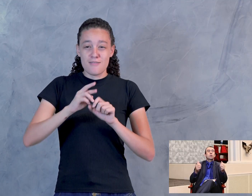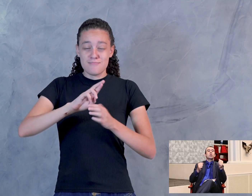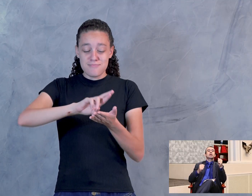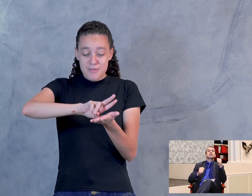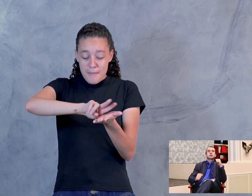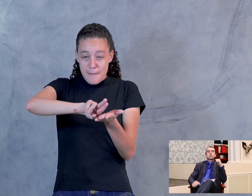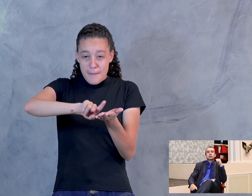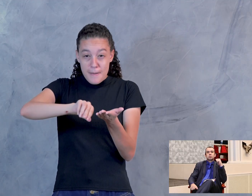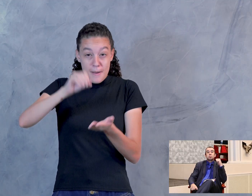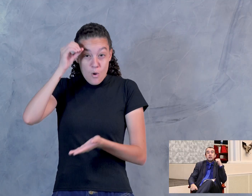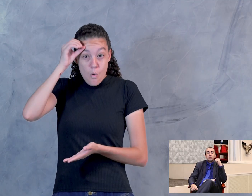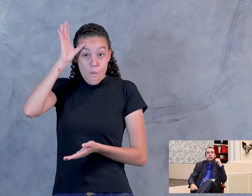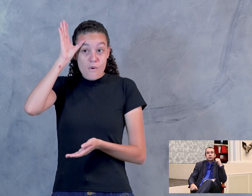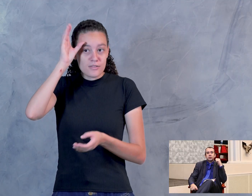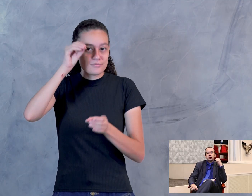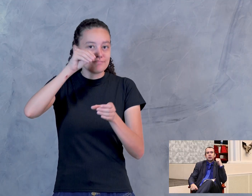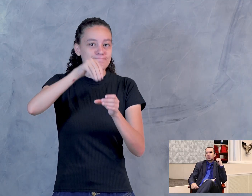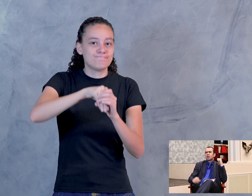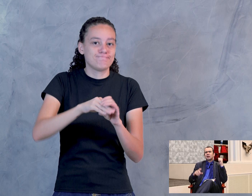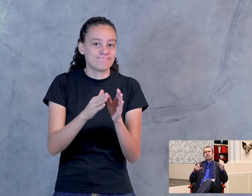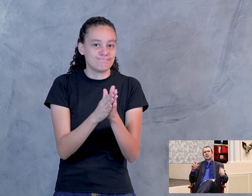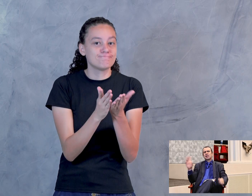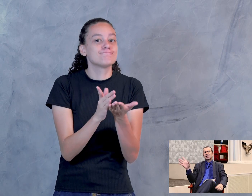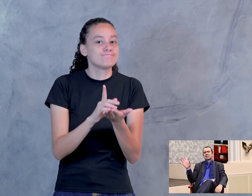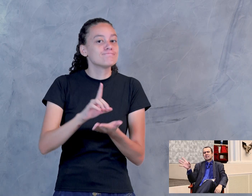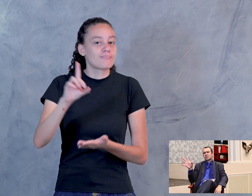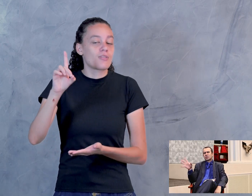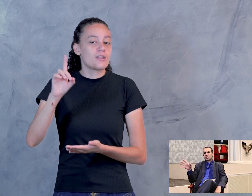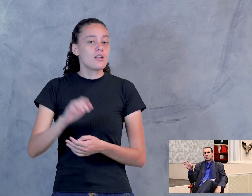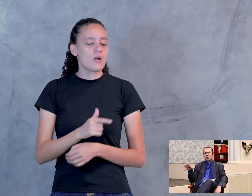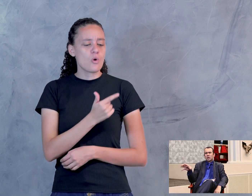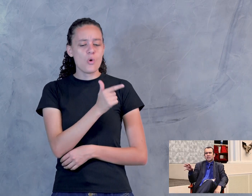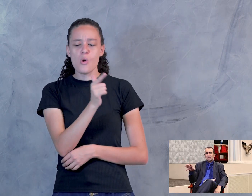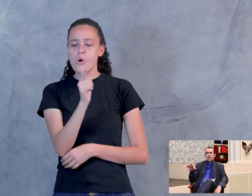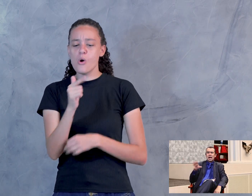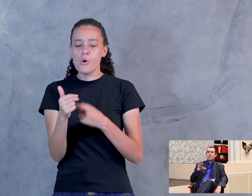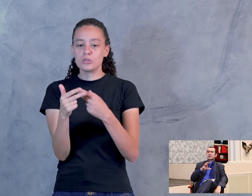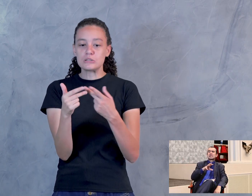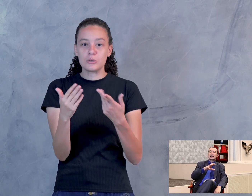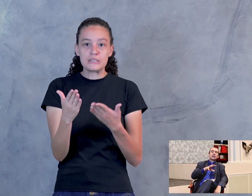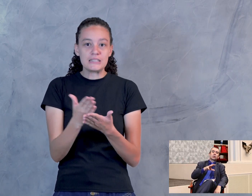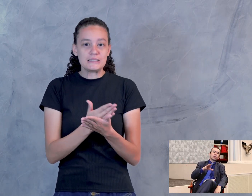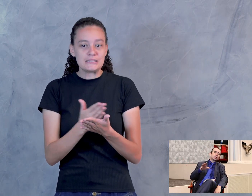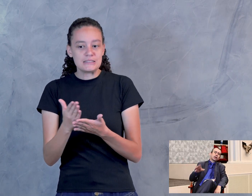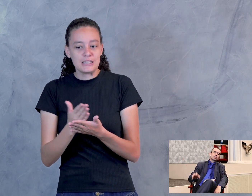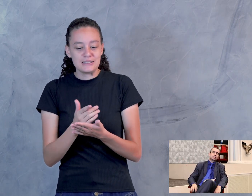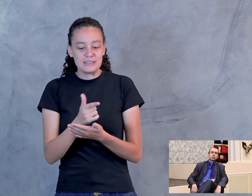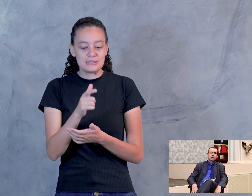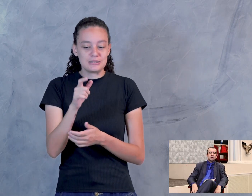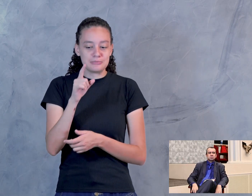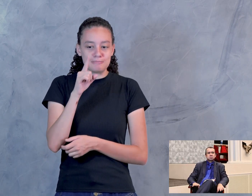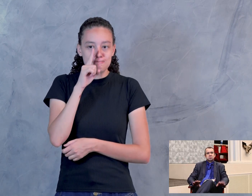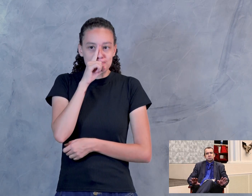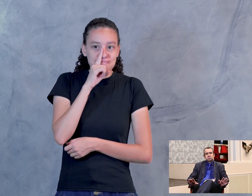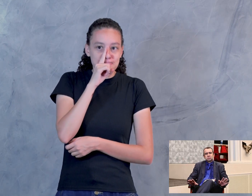universo de conhecimento bíblico. E aí essas outras coisas que ameaçariam qualquer